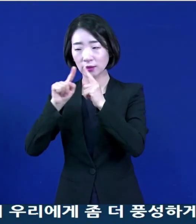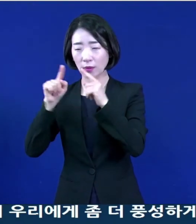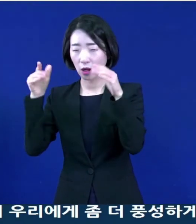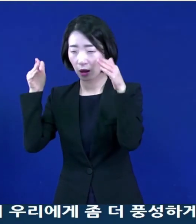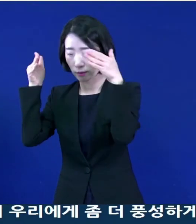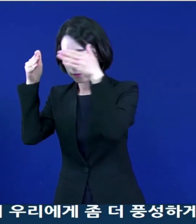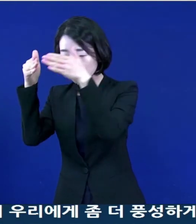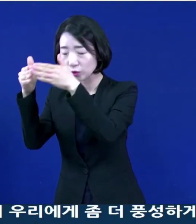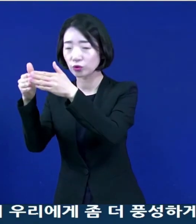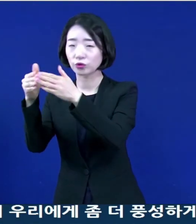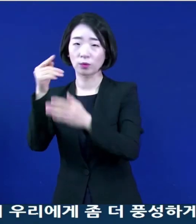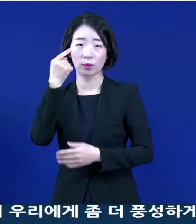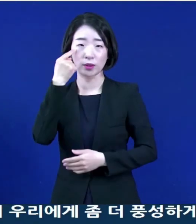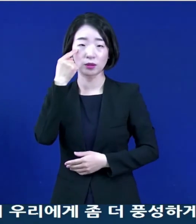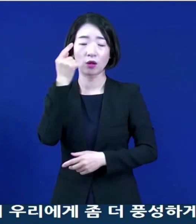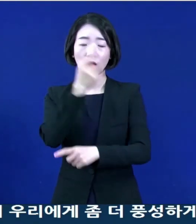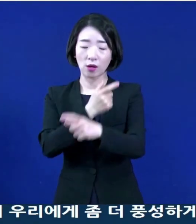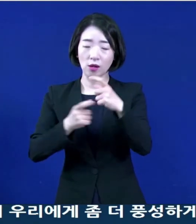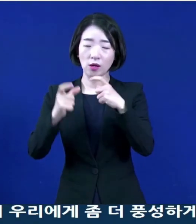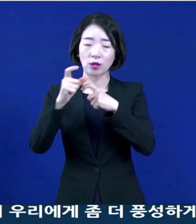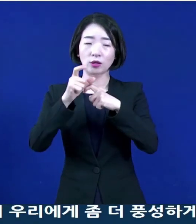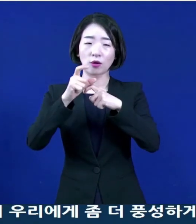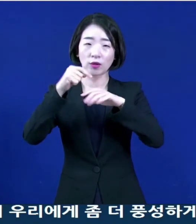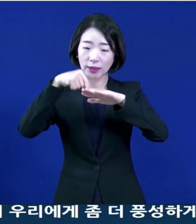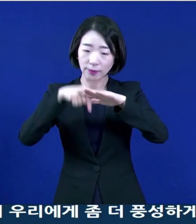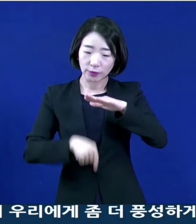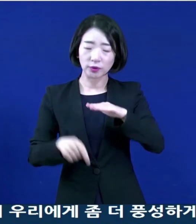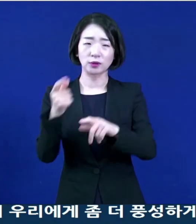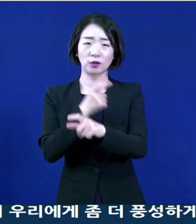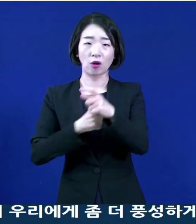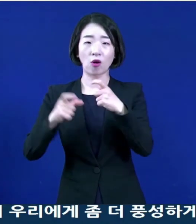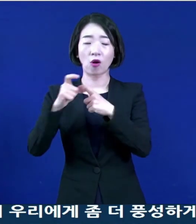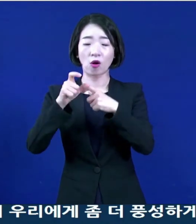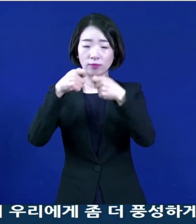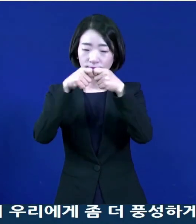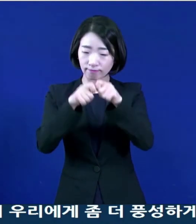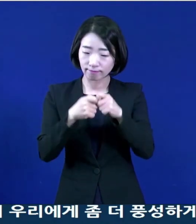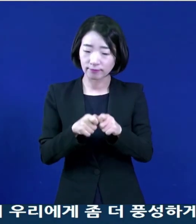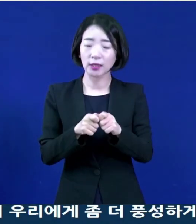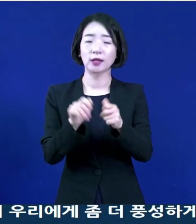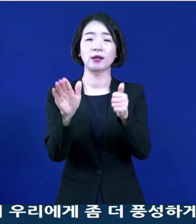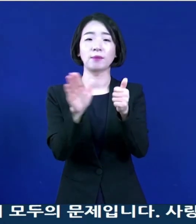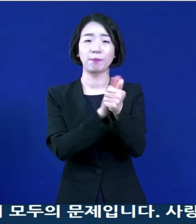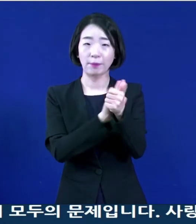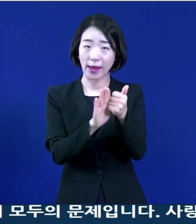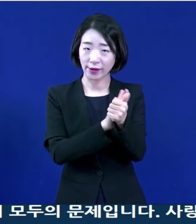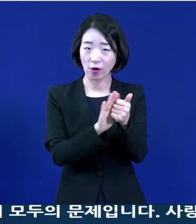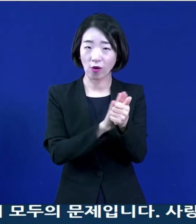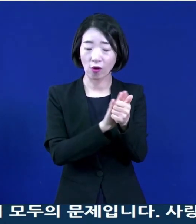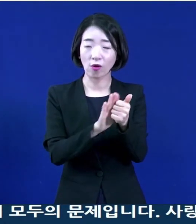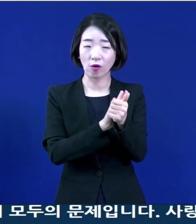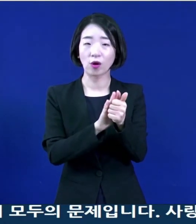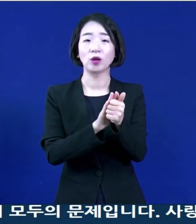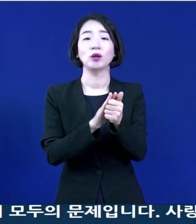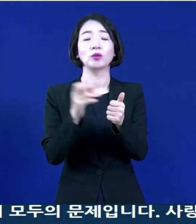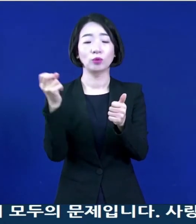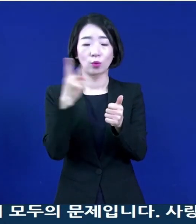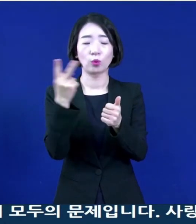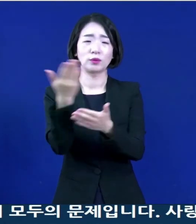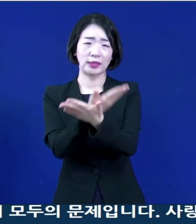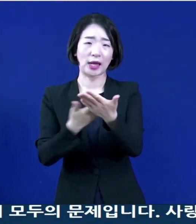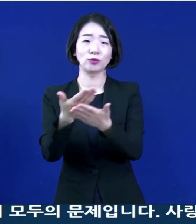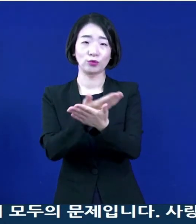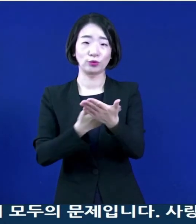안에 더 깊은, 더 세심한 배려와 섬김, 나눔이 있는 공동체가 되었으면 좋겠습니다.